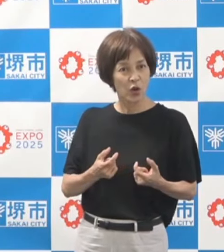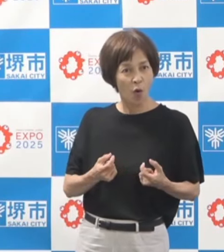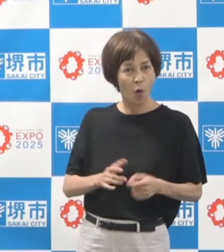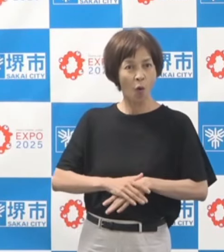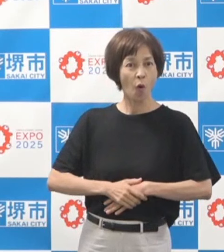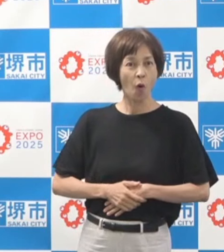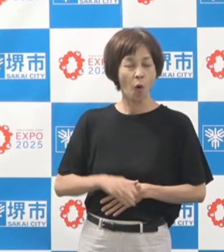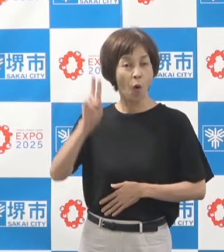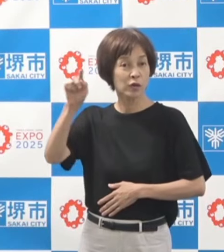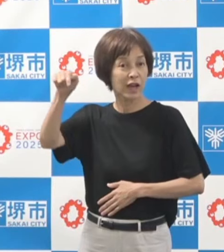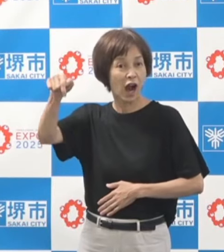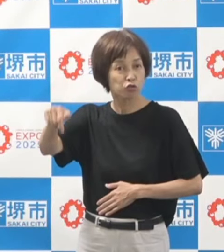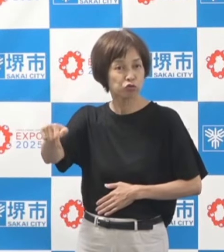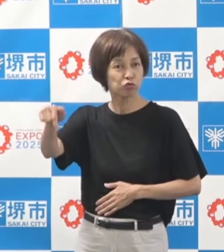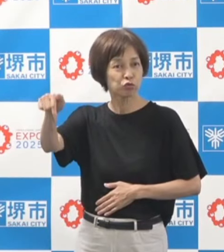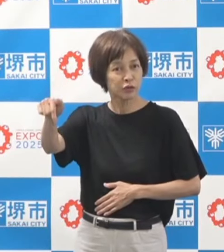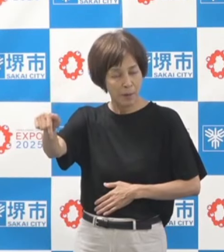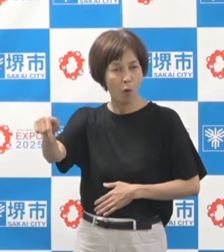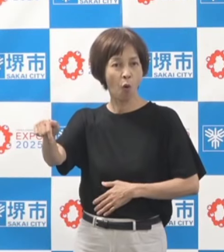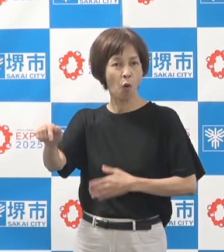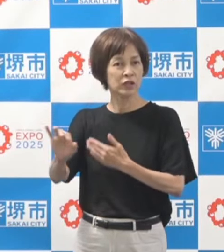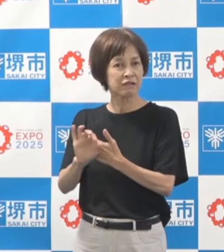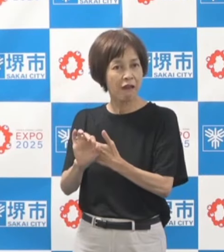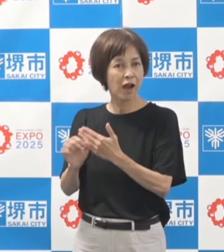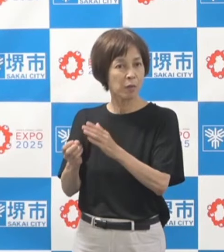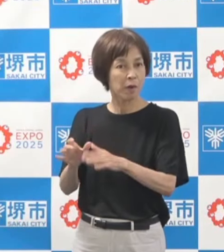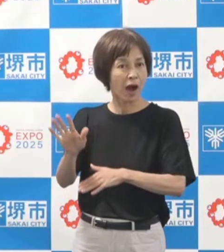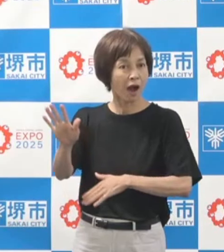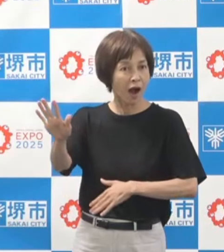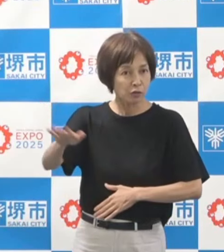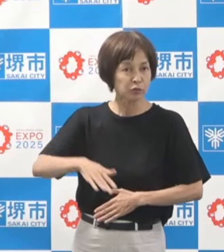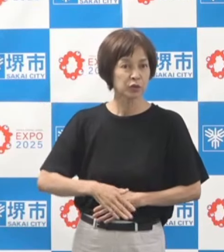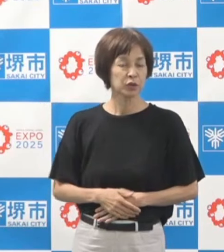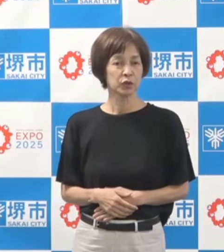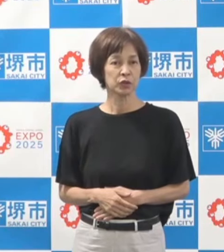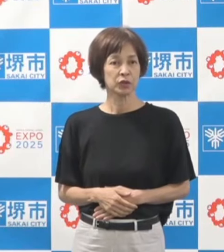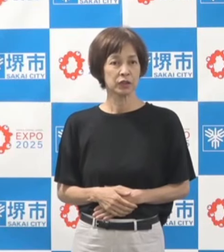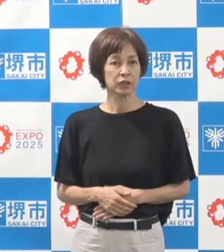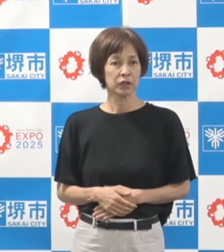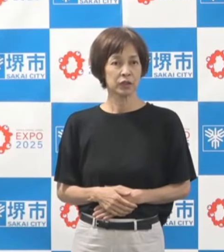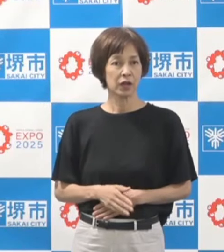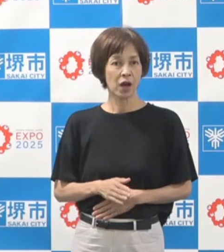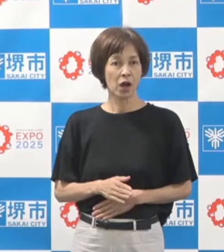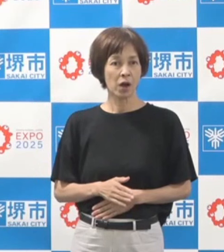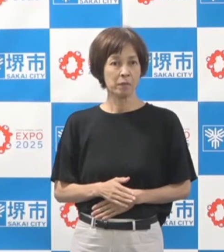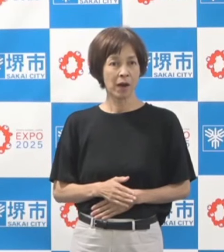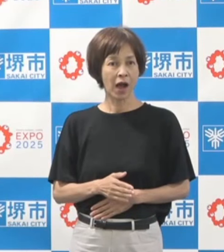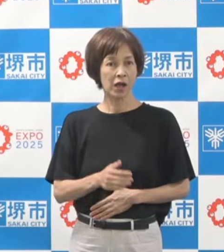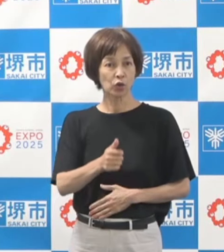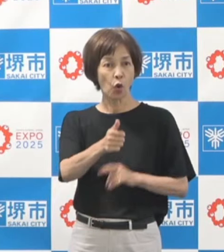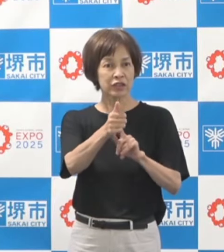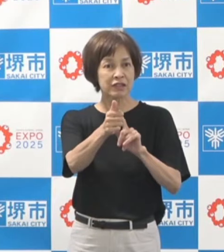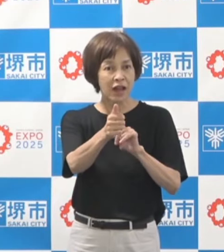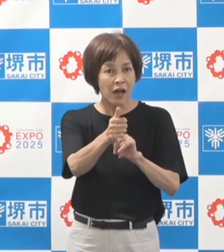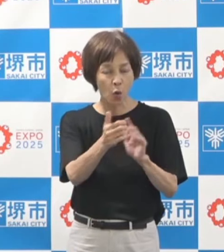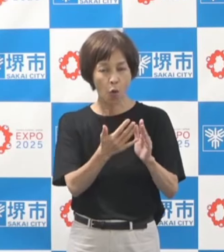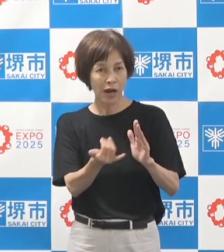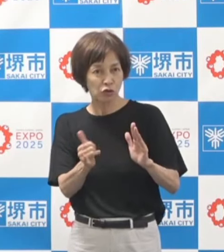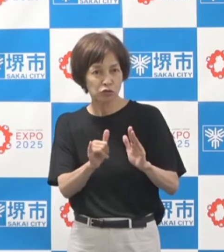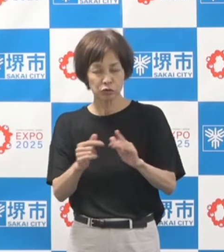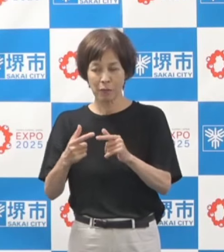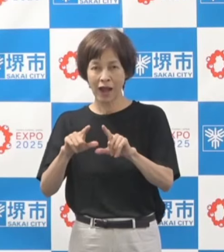阪府内でもいくつかあるということで、お話をお伺いしている限り結構その当事者のご家族以外に一般のこう市民の方